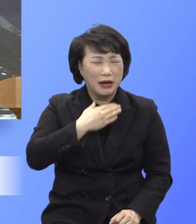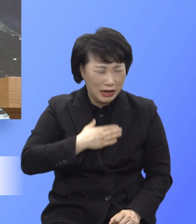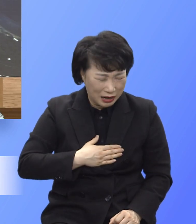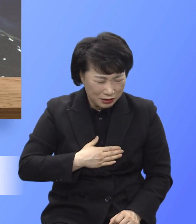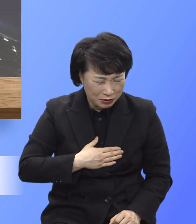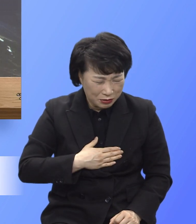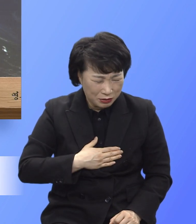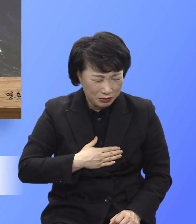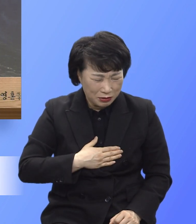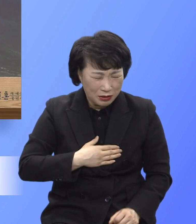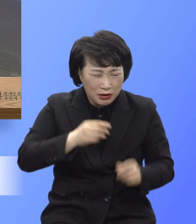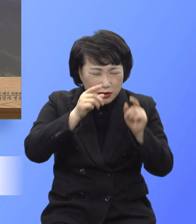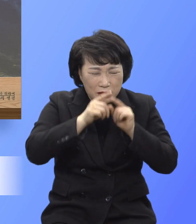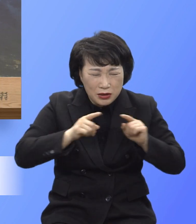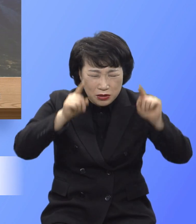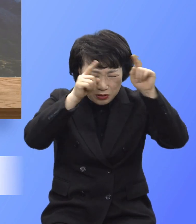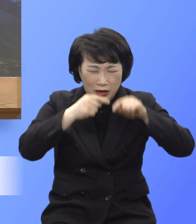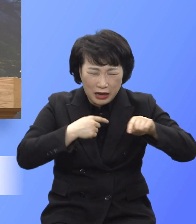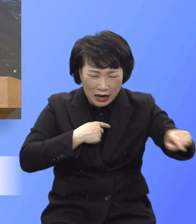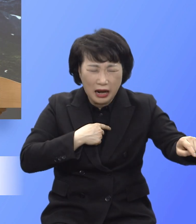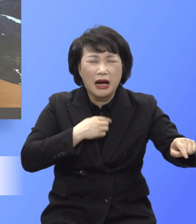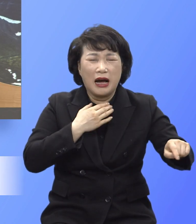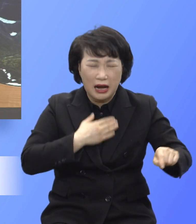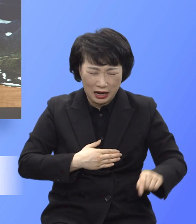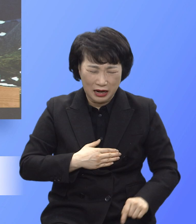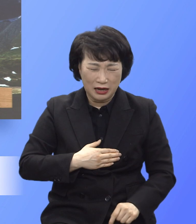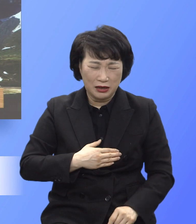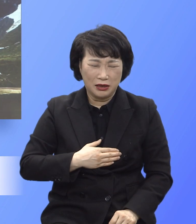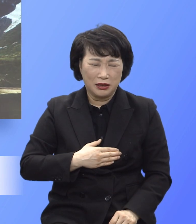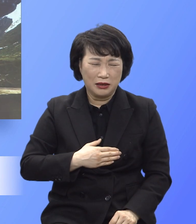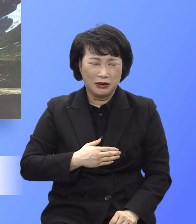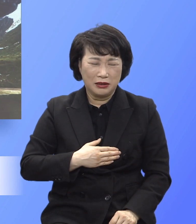알고 지옥을 알아서